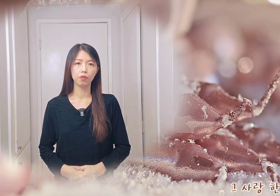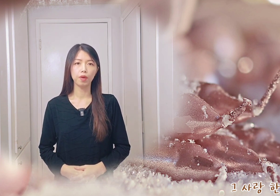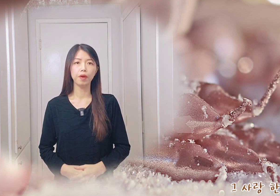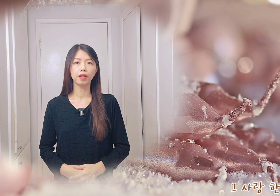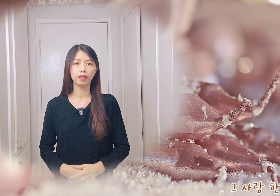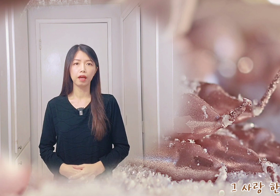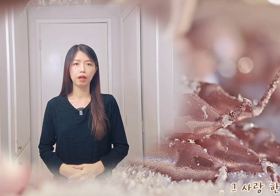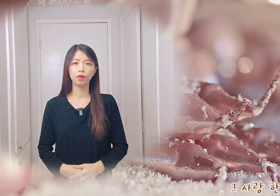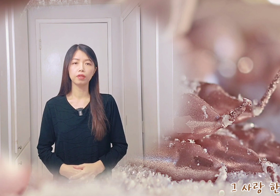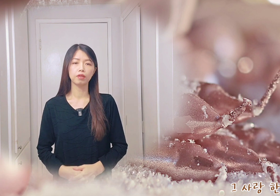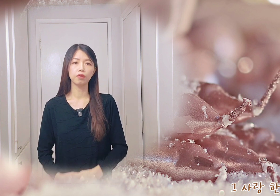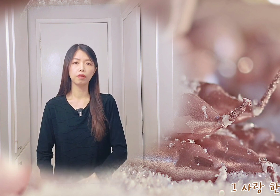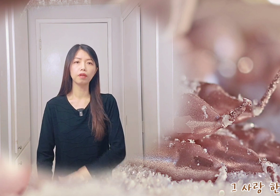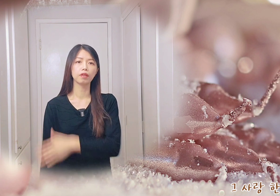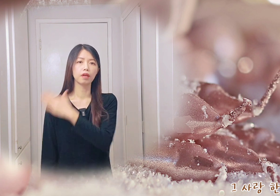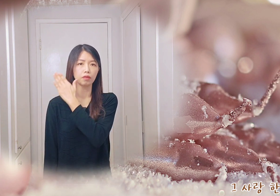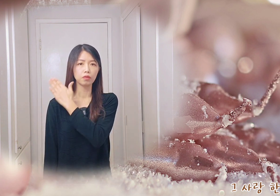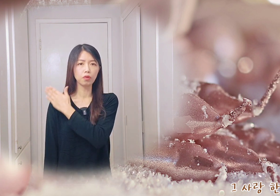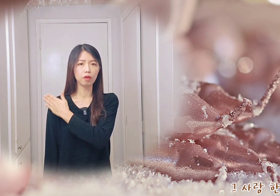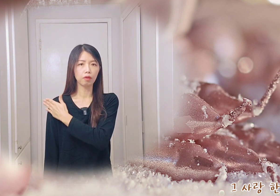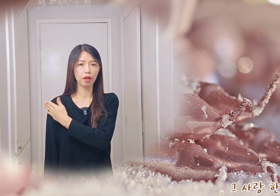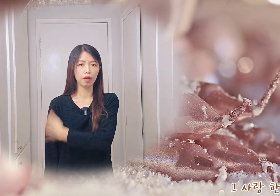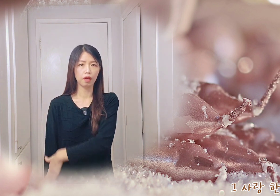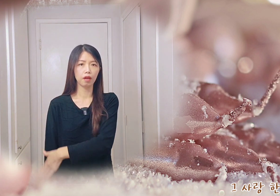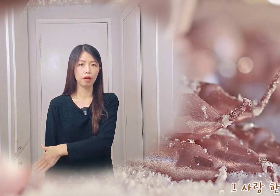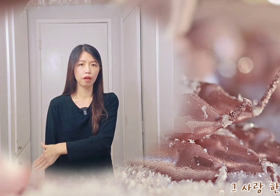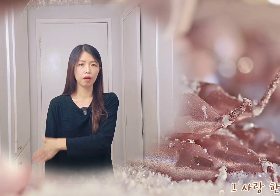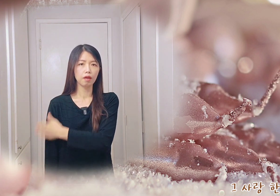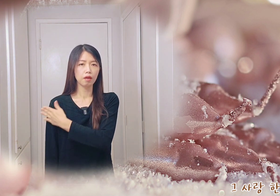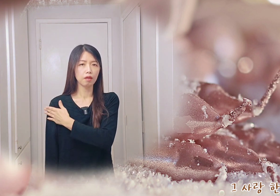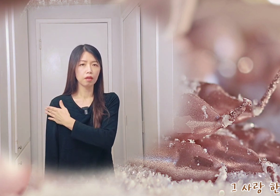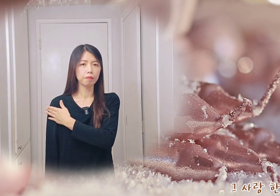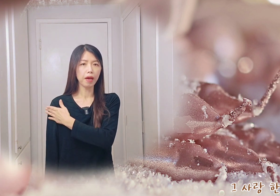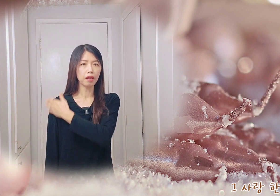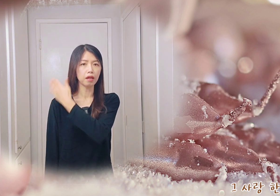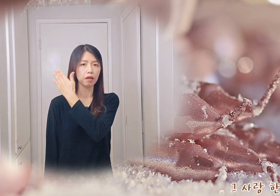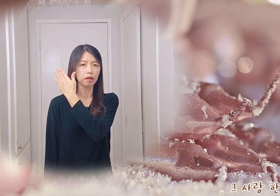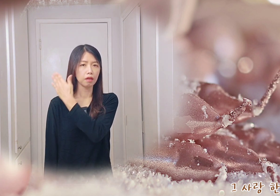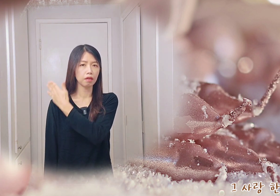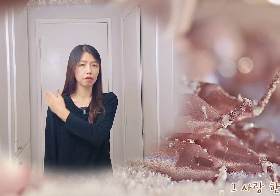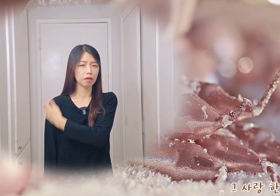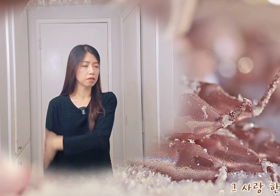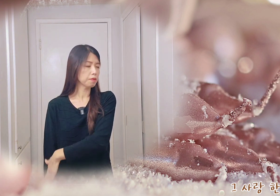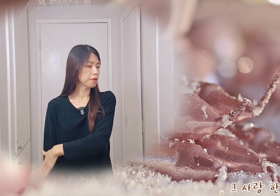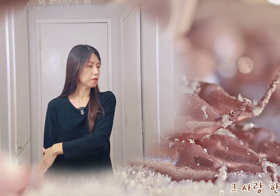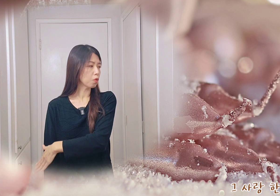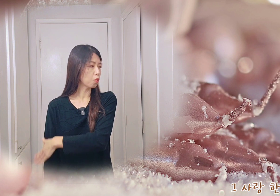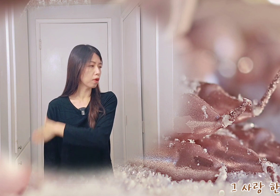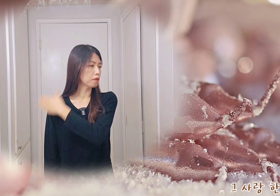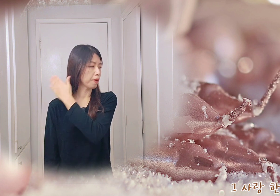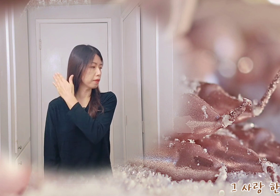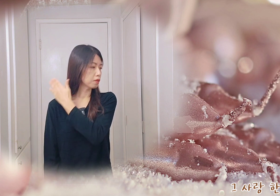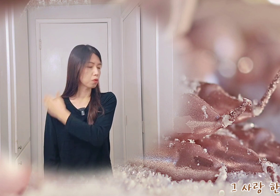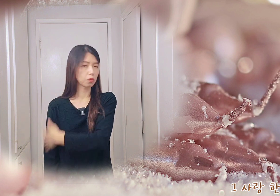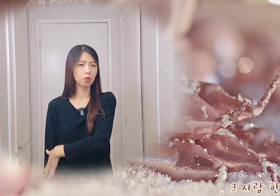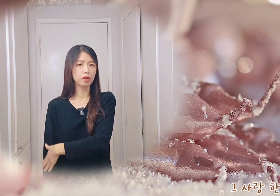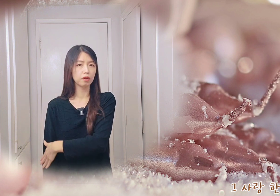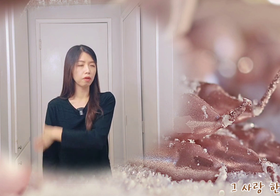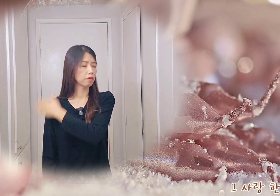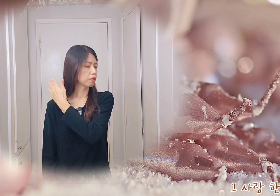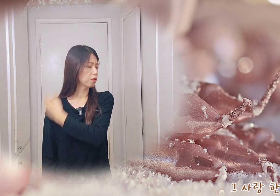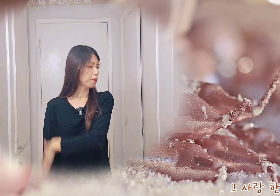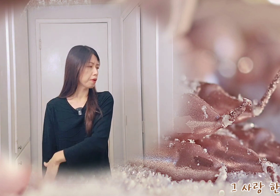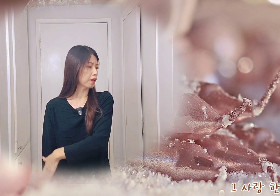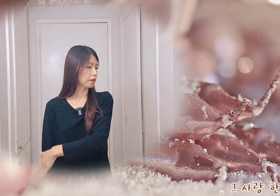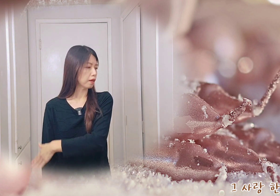알려드릴게요. 외면하다라고 한 뜻의 수어는 손을 이렇게 이 팔을 스치면서 고개는 반대쪽으로 돌리는